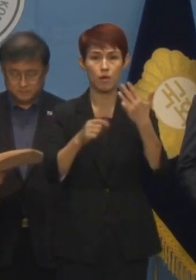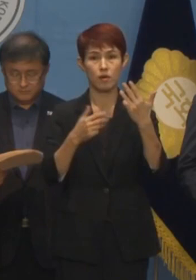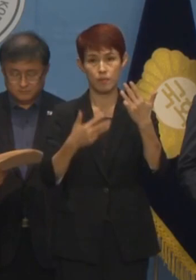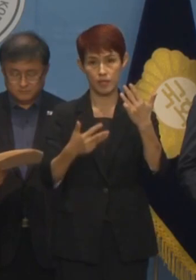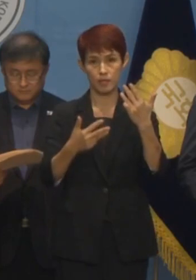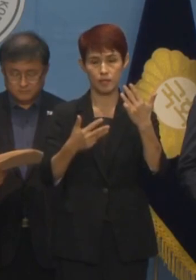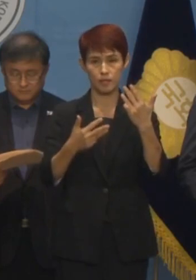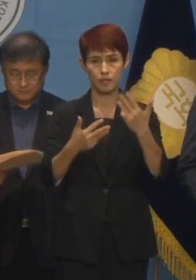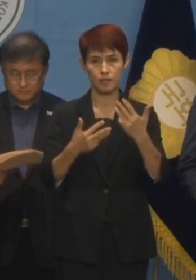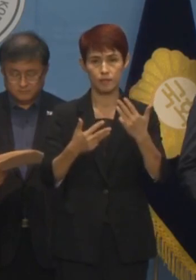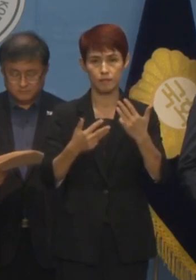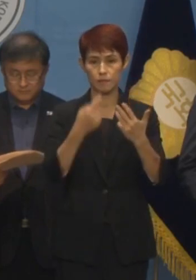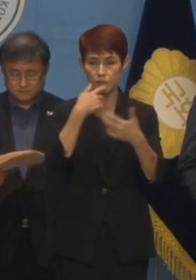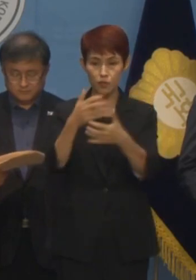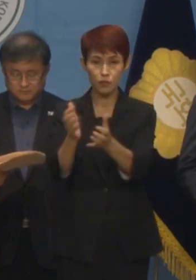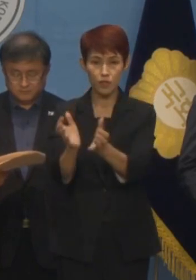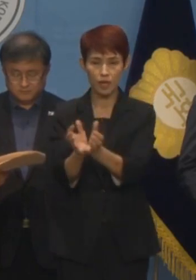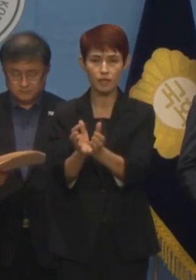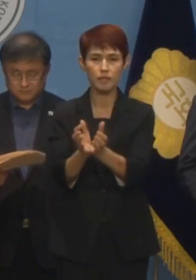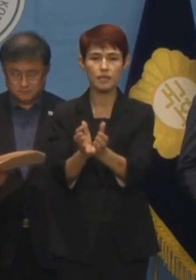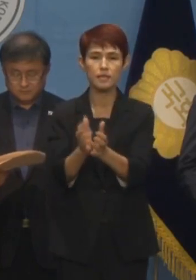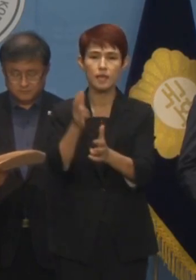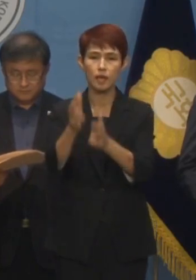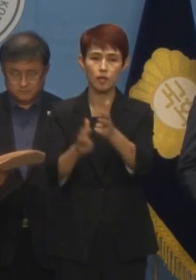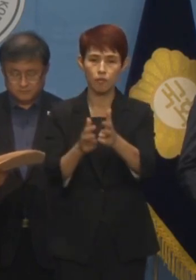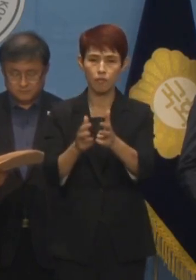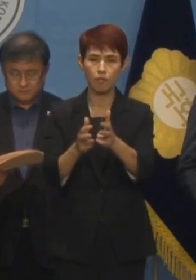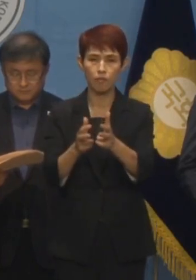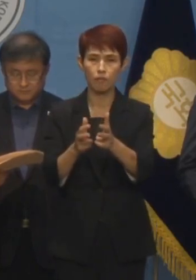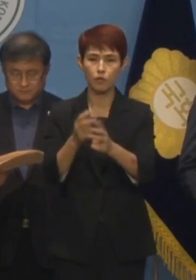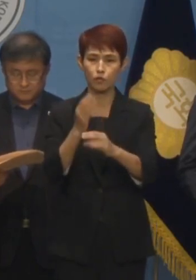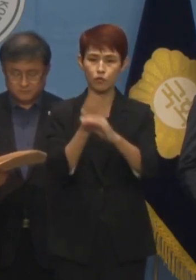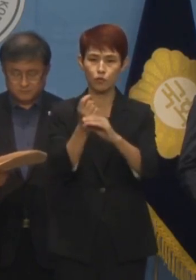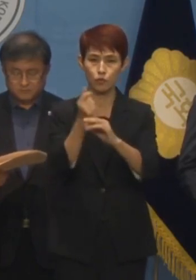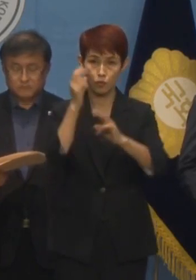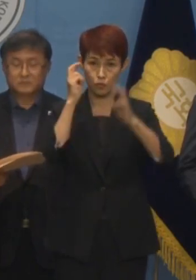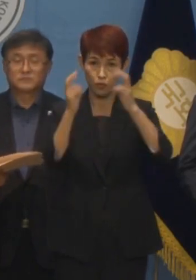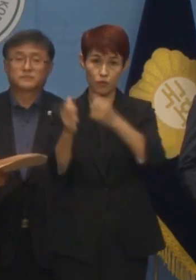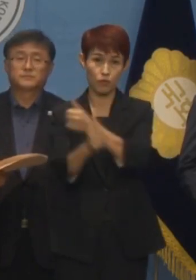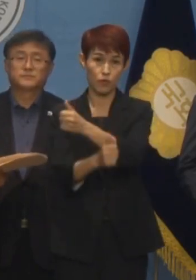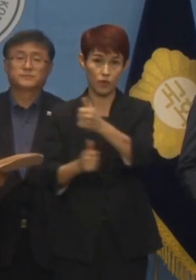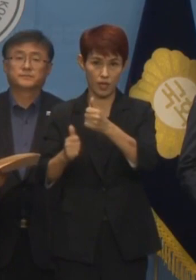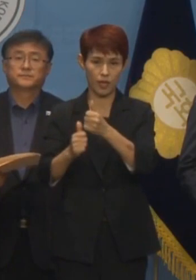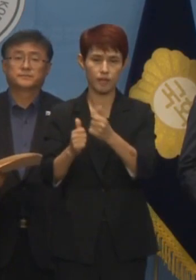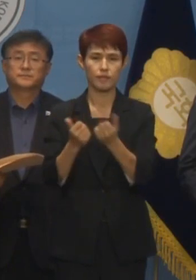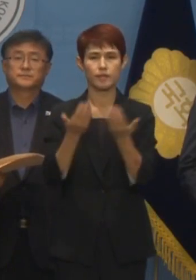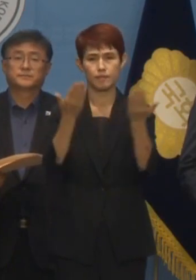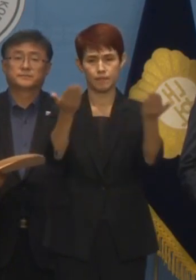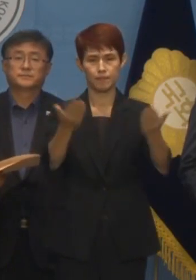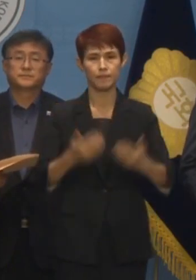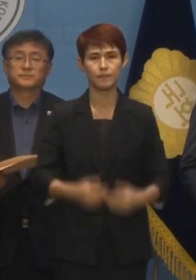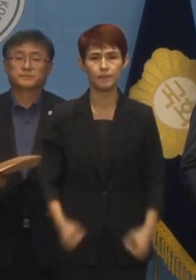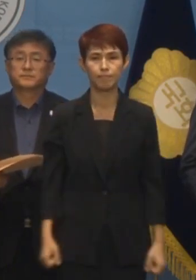8일 더불어민주당 산업통상자원 중소벤처기업위원회 의원 일동